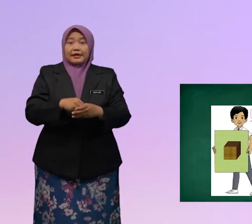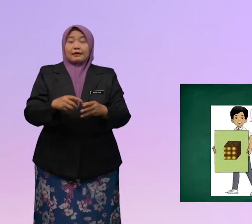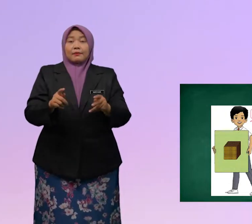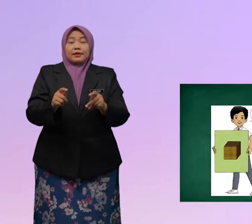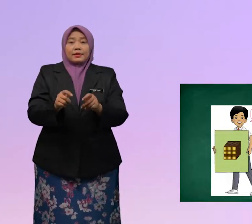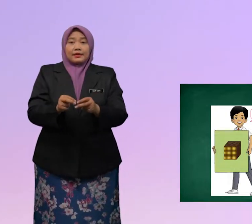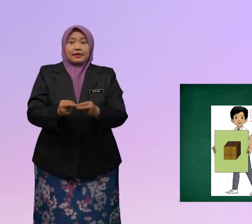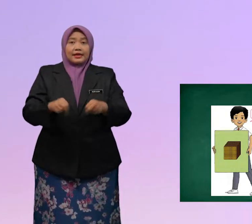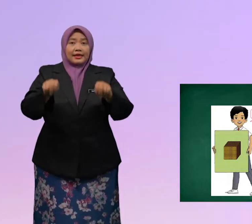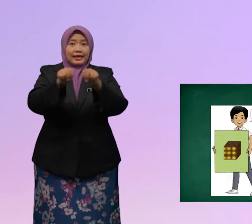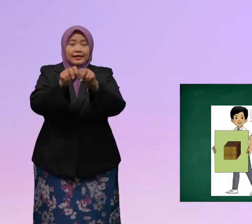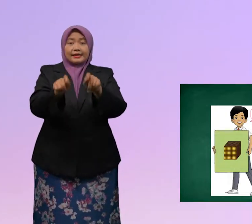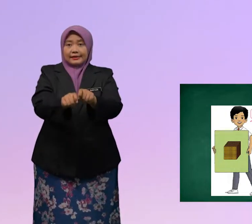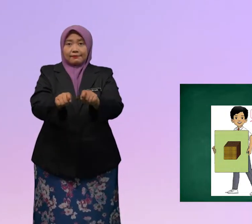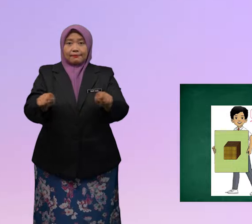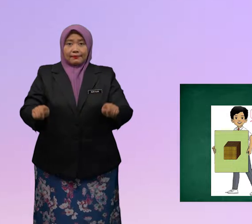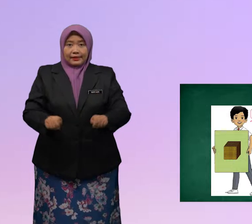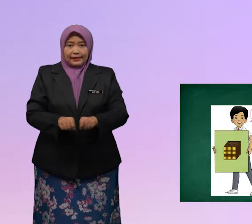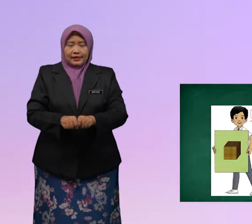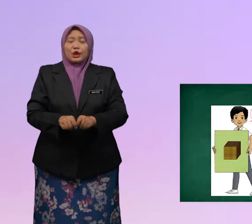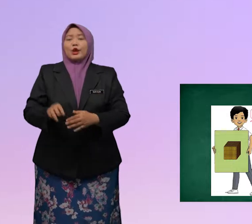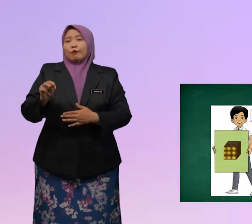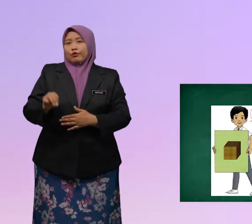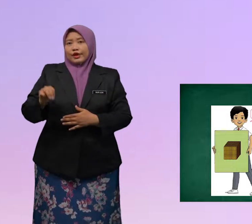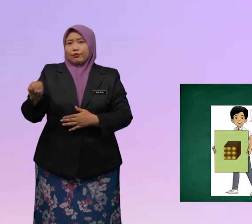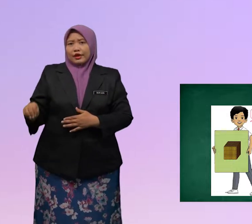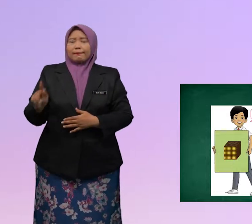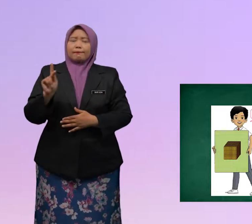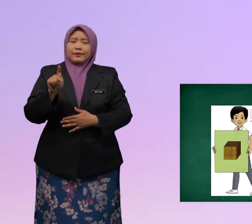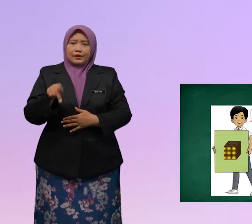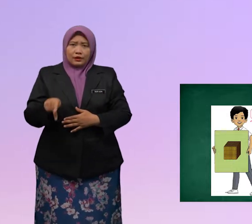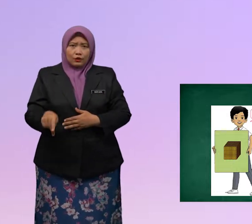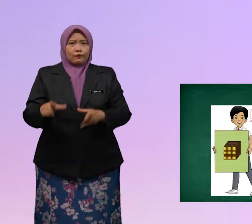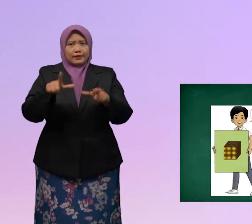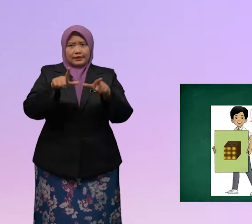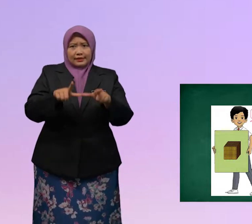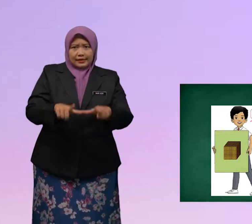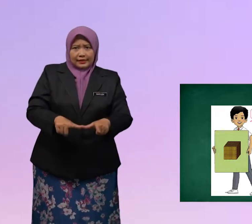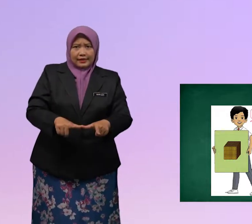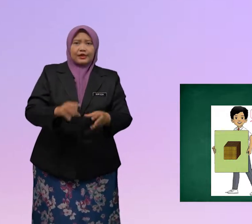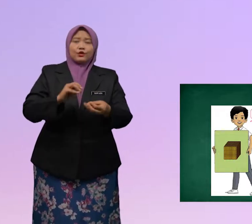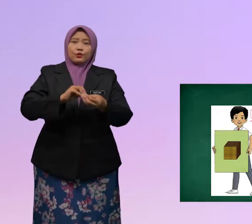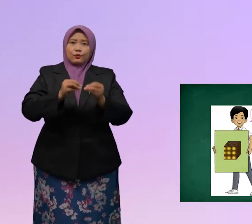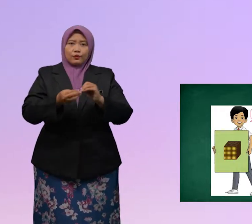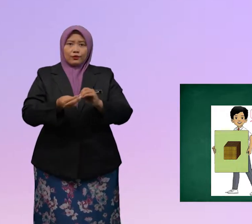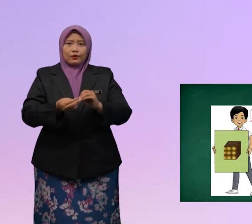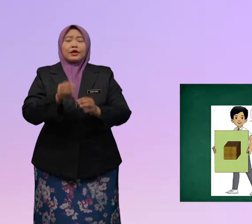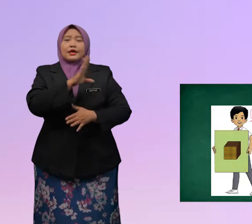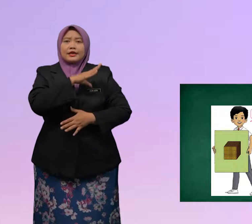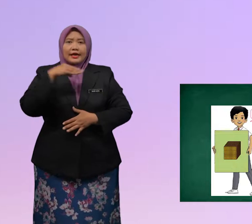dalam nilai tempat, murid-murid perlu meletakkan nombor